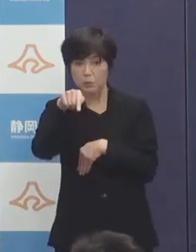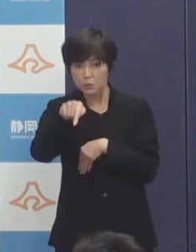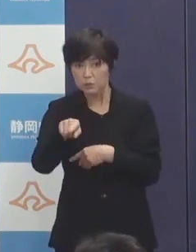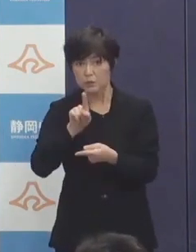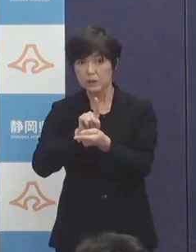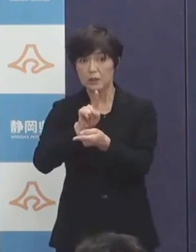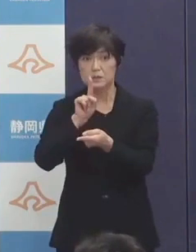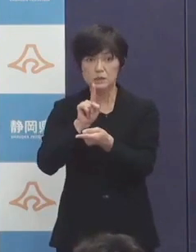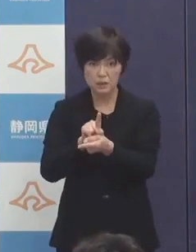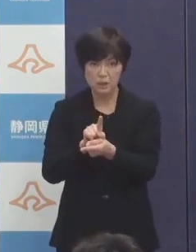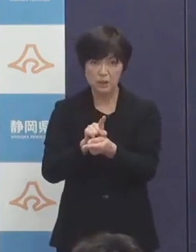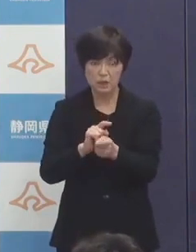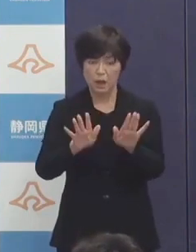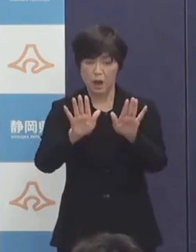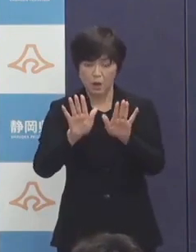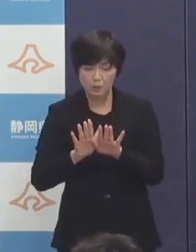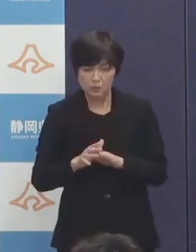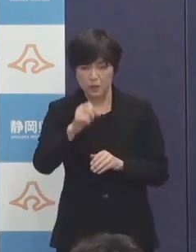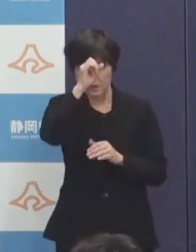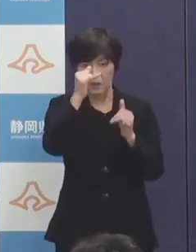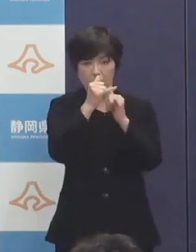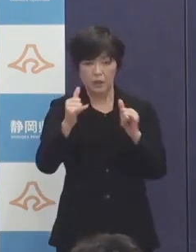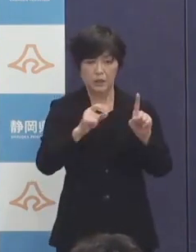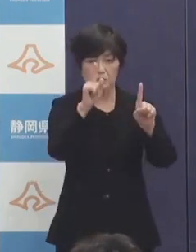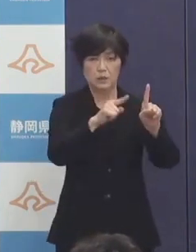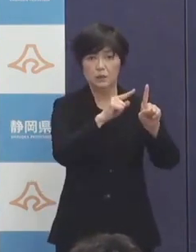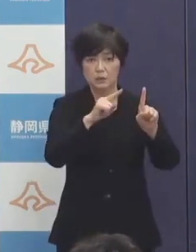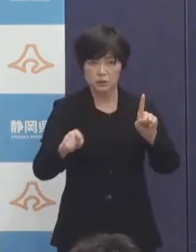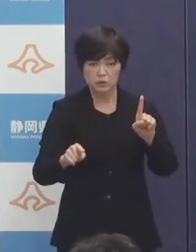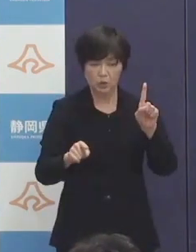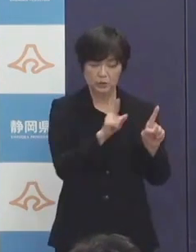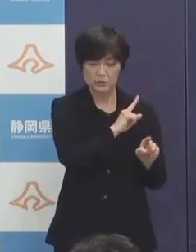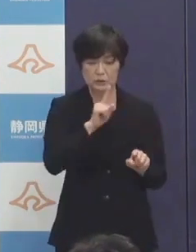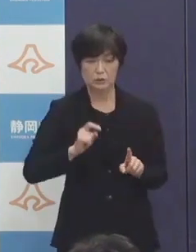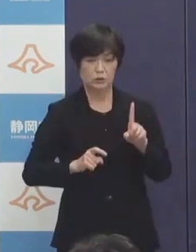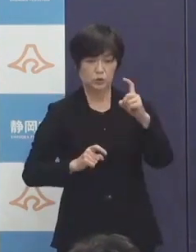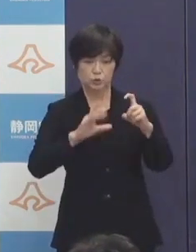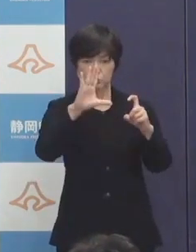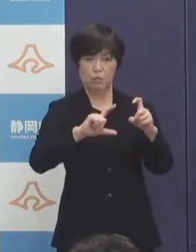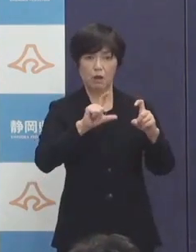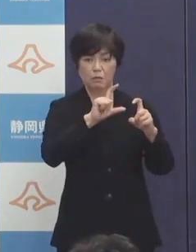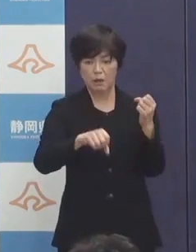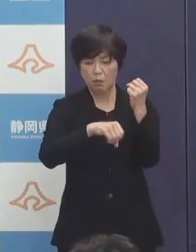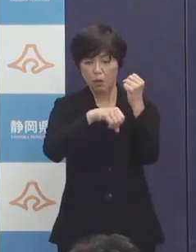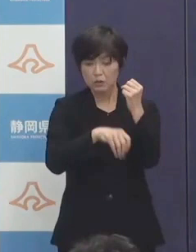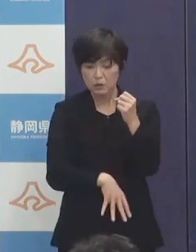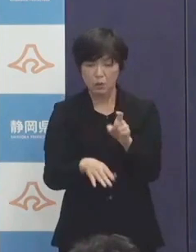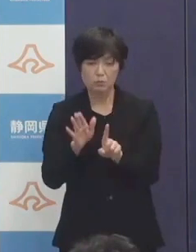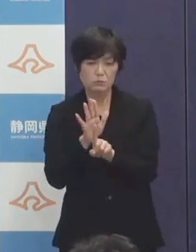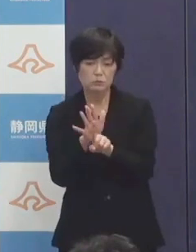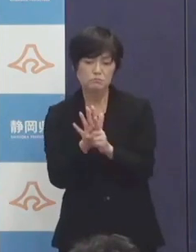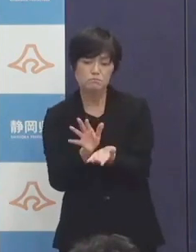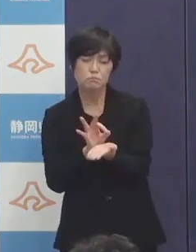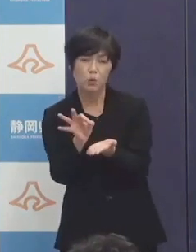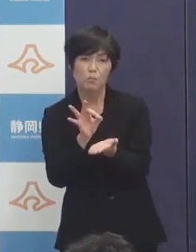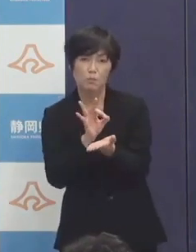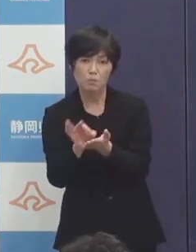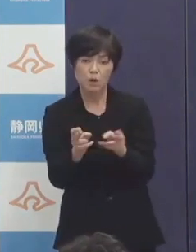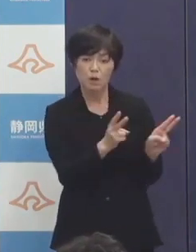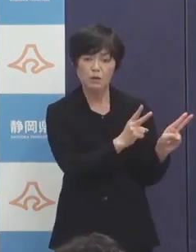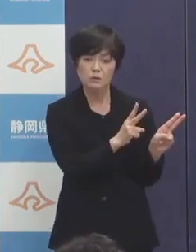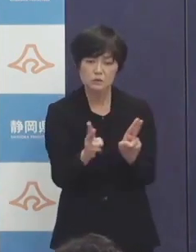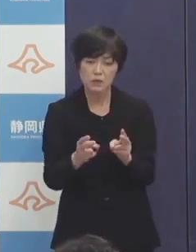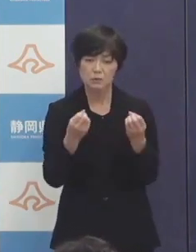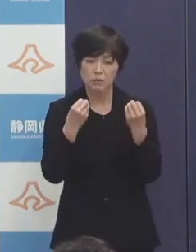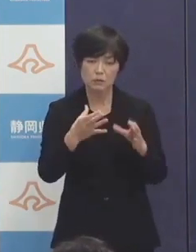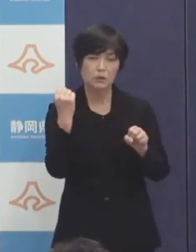ましては、受け入れ患者を1人当たり1日10万円を基本に支援を行う制度を新たに設け